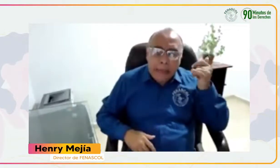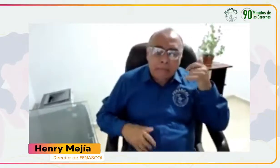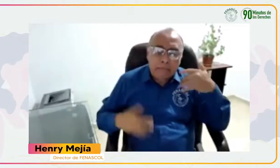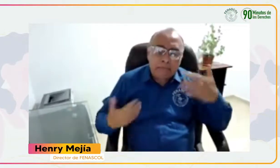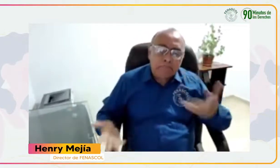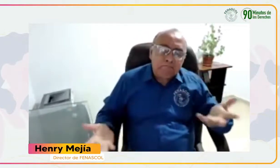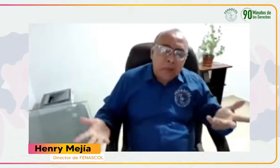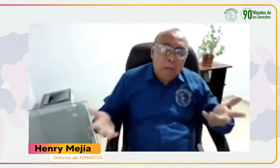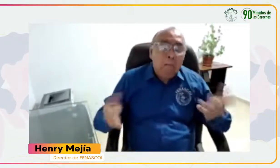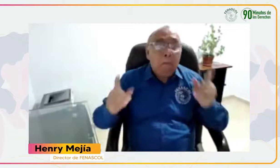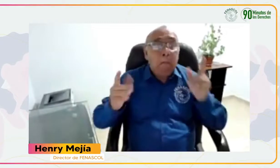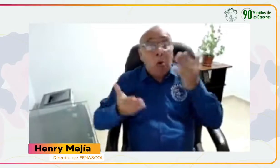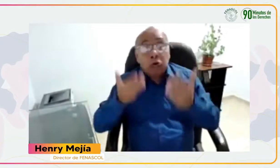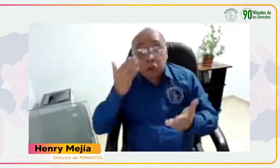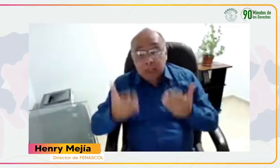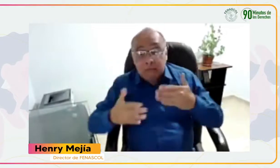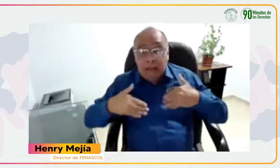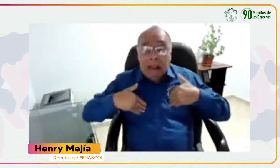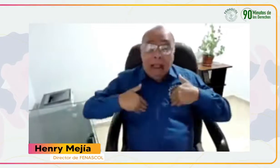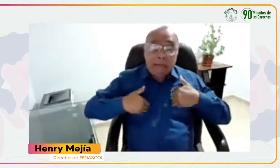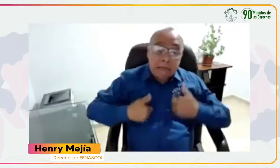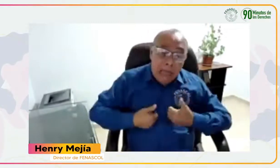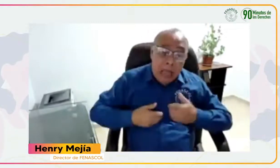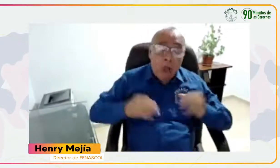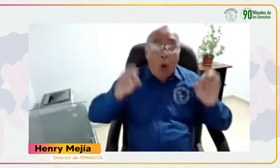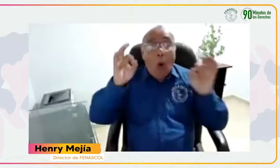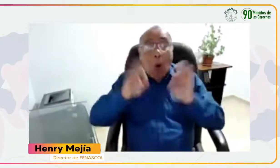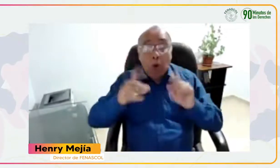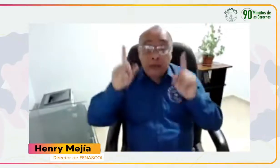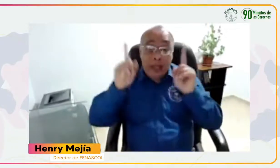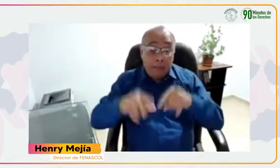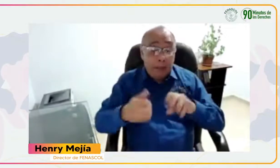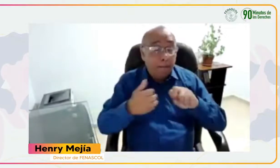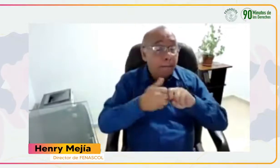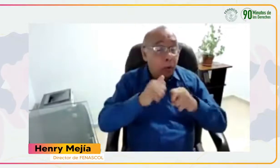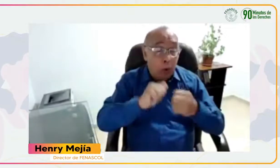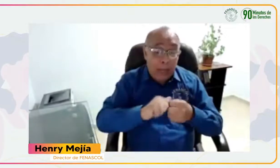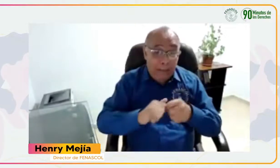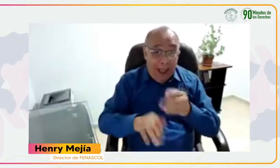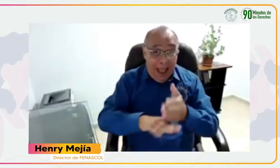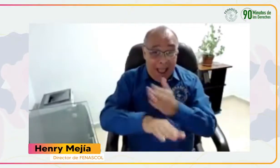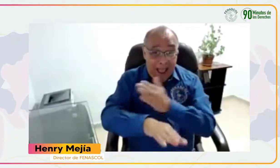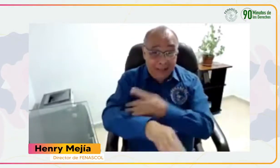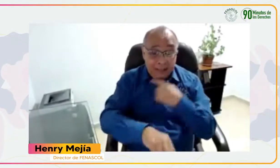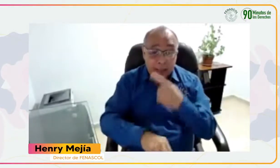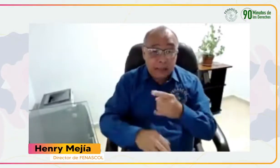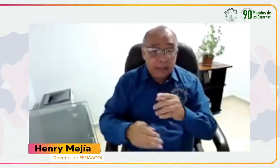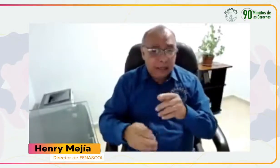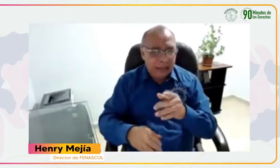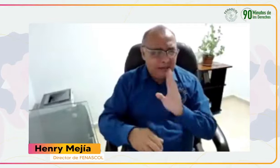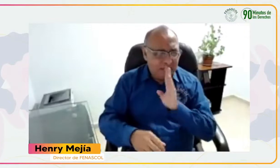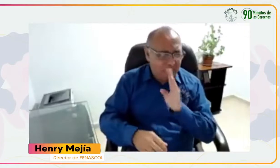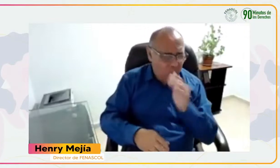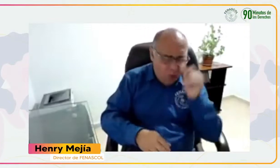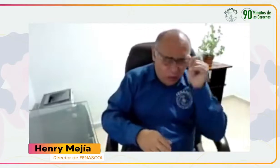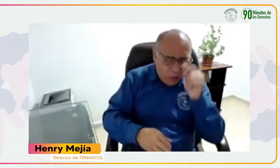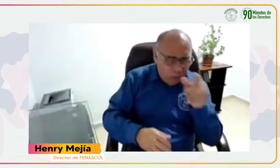asociaciones puedan participar las mujeres. Posiblemente entendemos que a veces es cansancio, el problema que